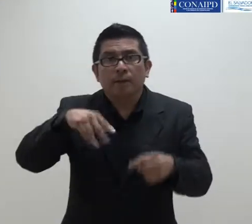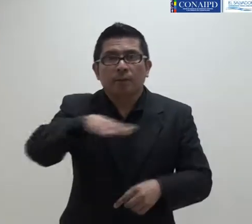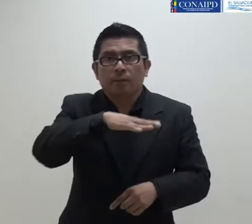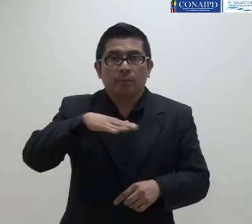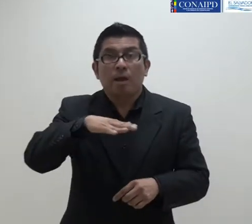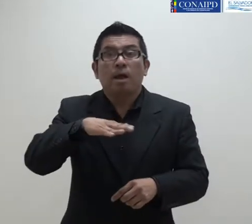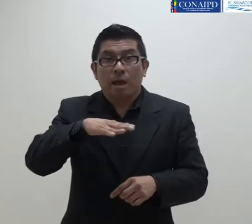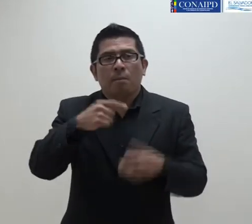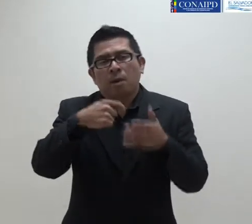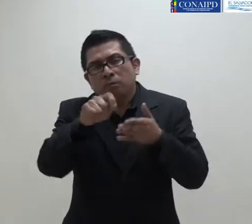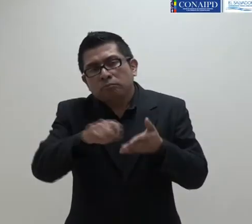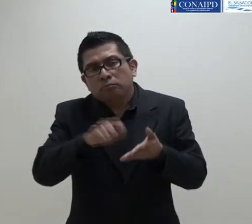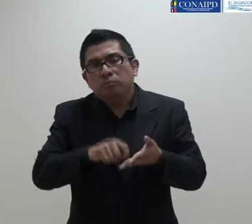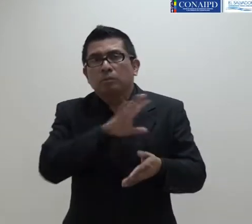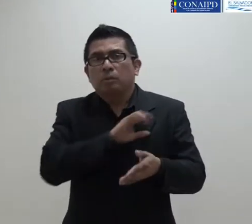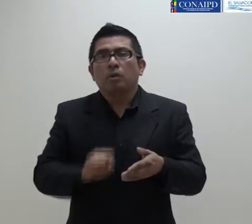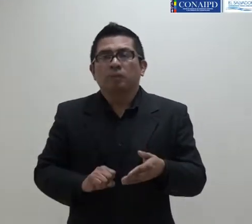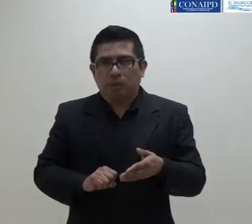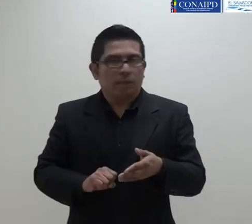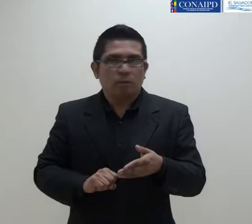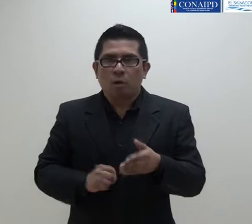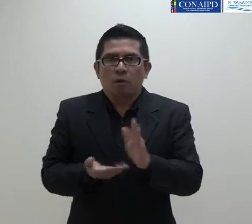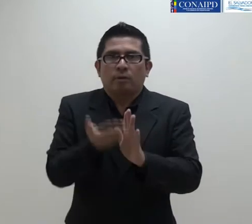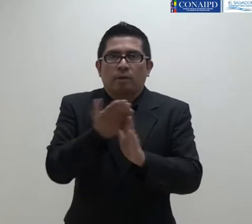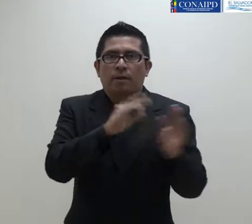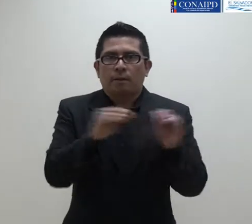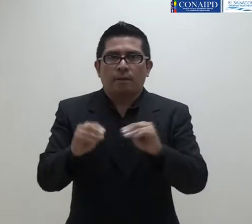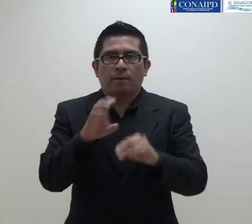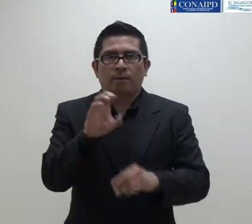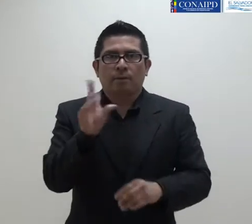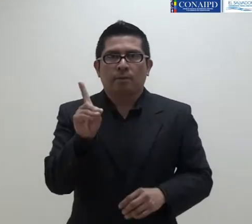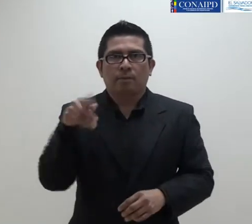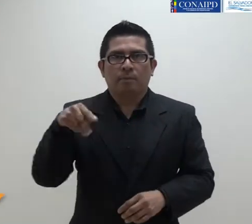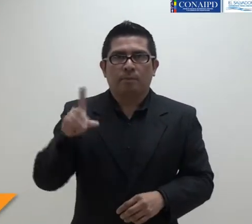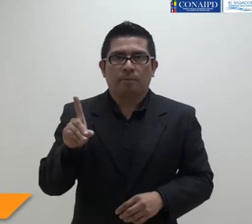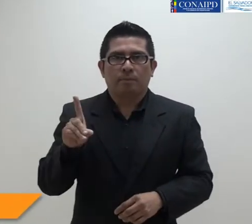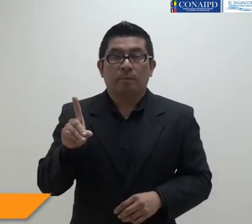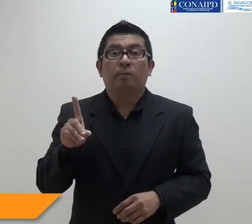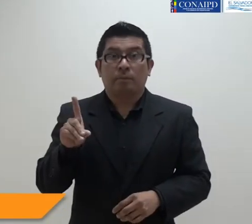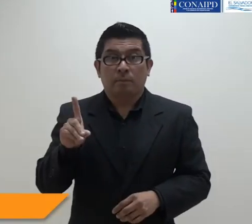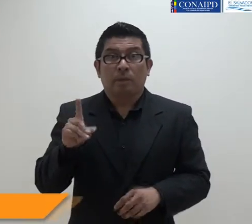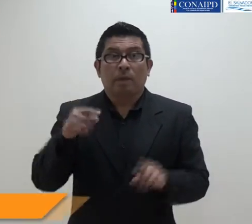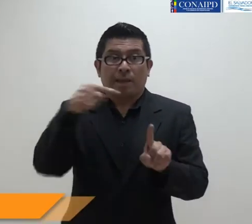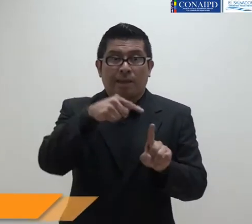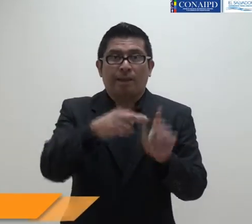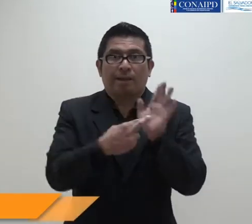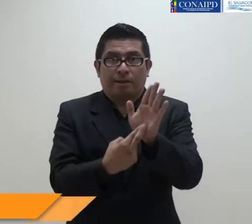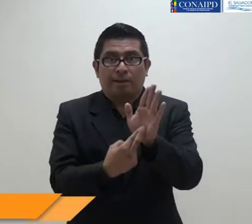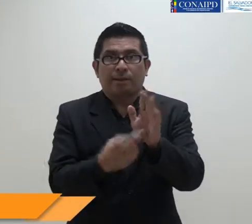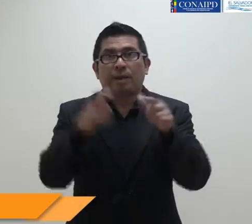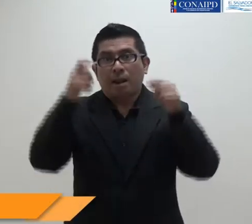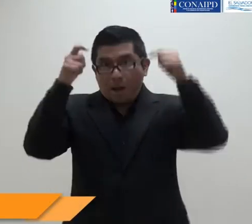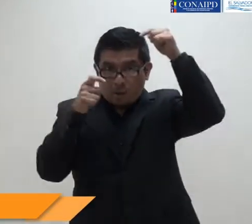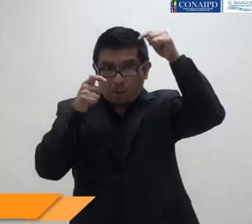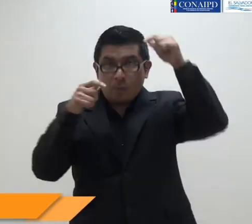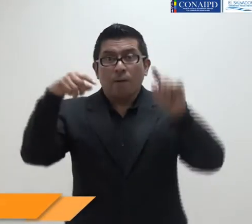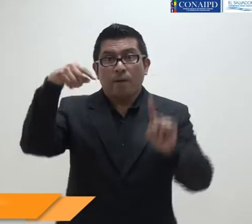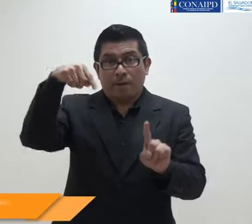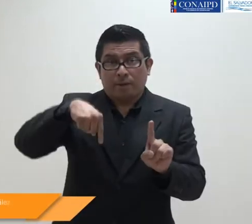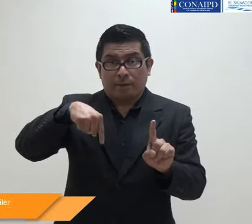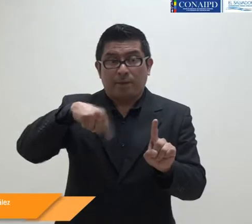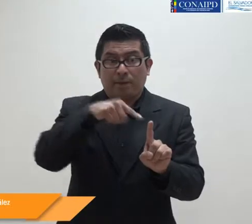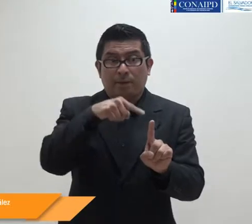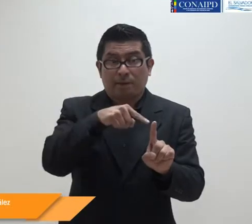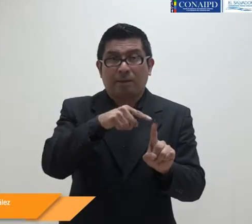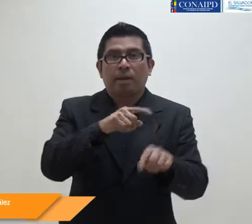las acciones desarrolladas por El Salvador en torno a la aplicación de la Convención. Relator especial de Naciones Unidas en El Salvador. En